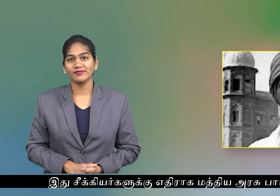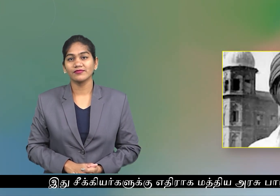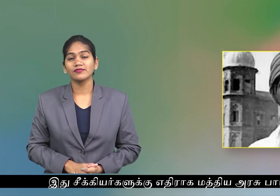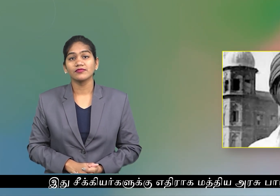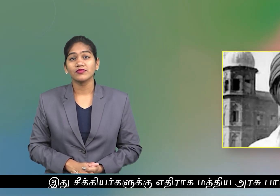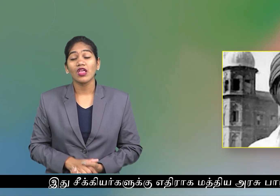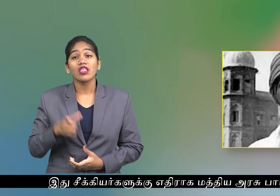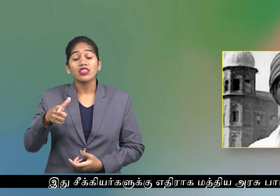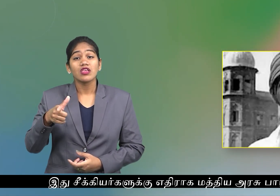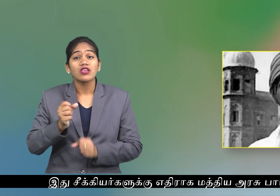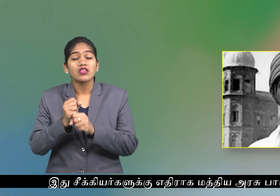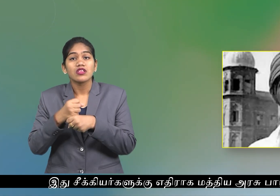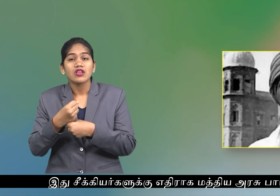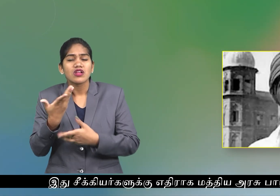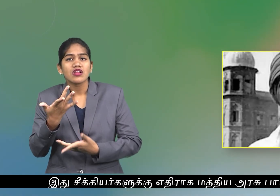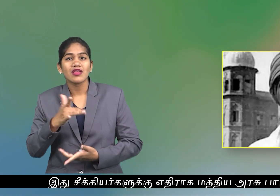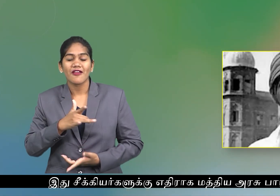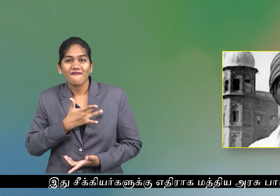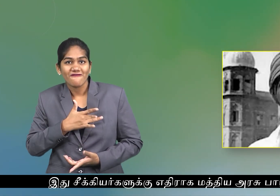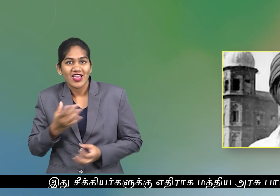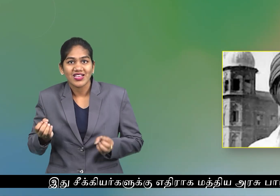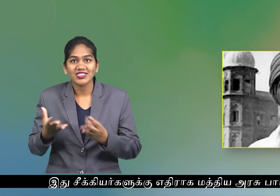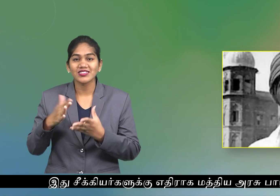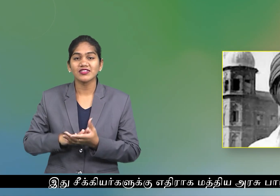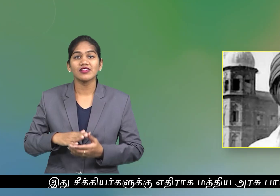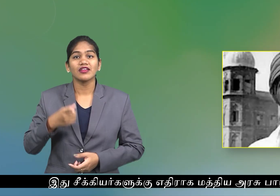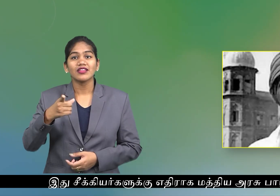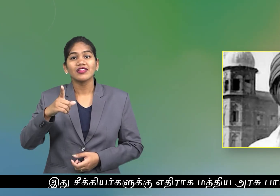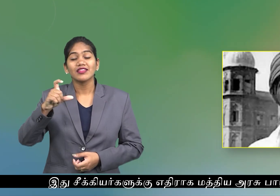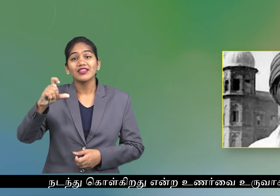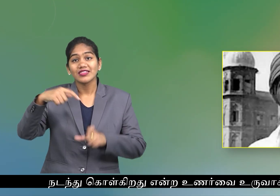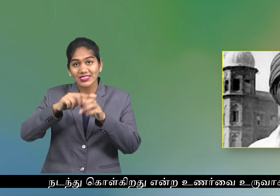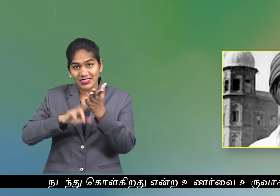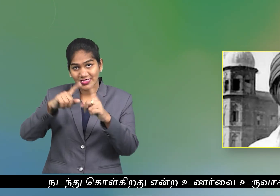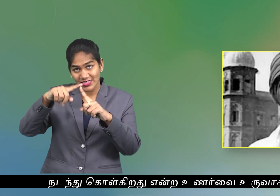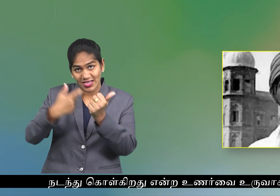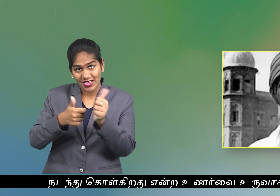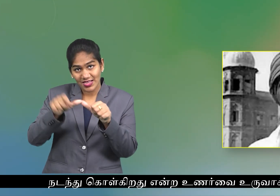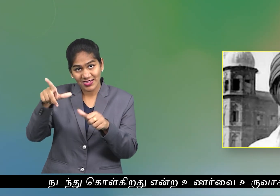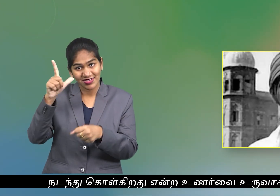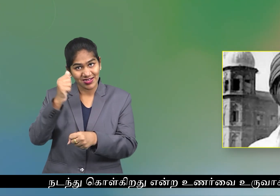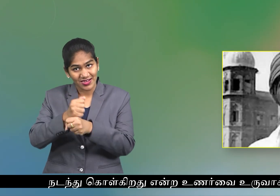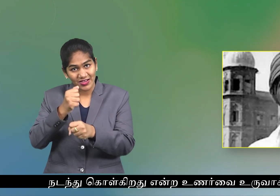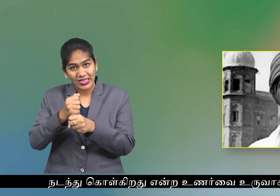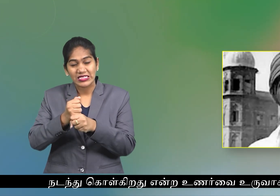இது சீக்கியர்களுக்கு எதிராக மத்திய அரசு பாரபட்சமாக நடந்து கொள்கிறது என்ற உணர்வை